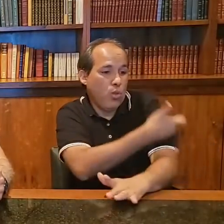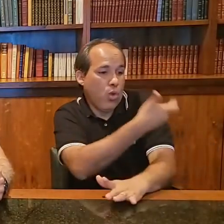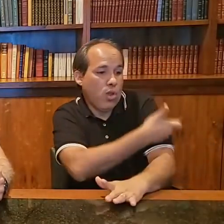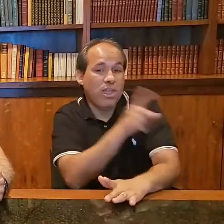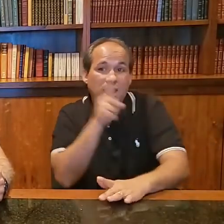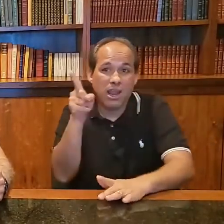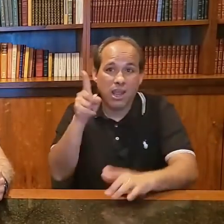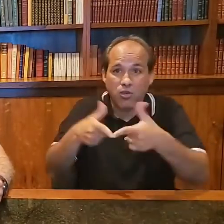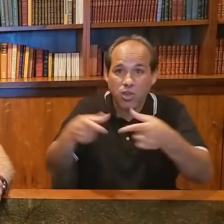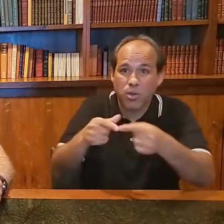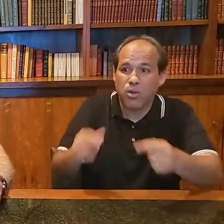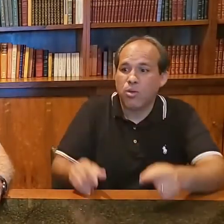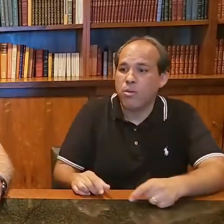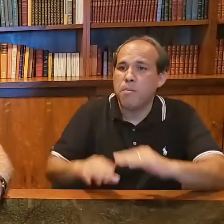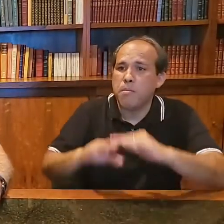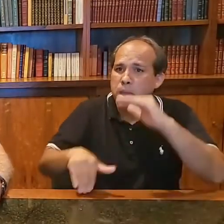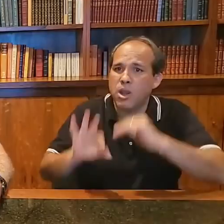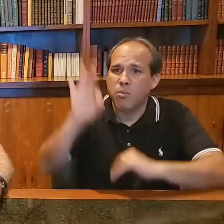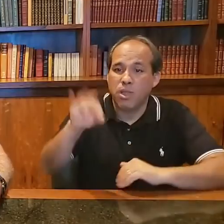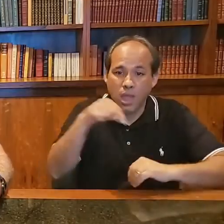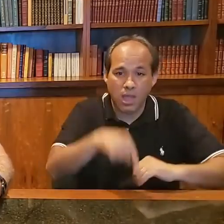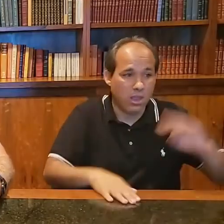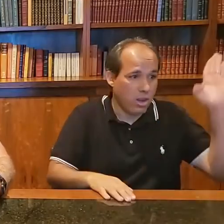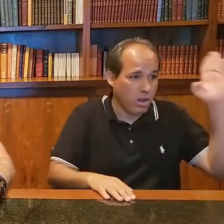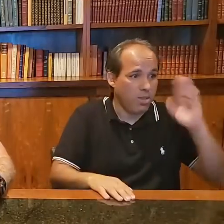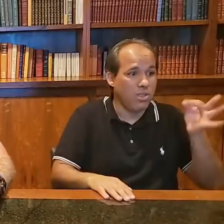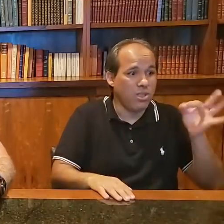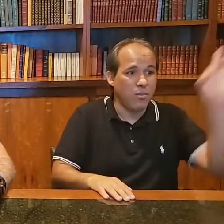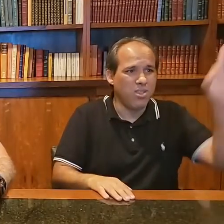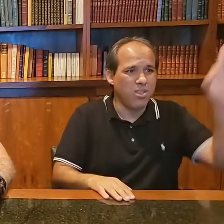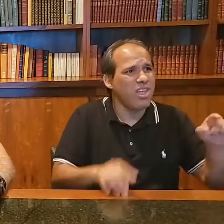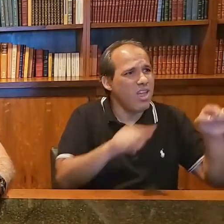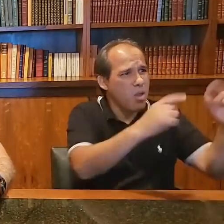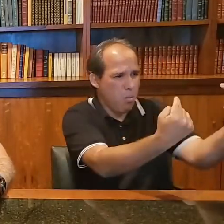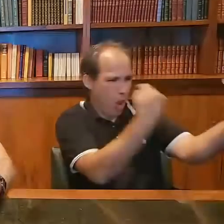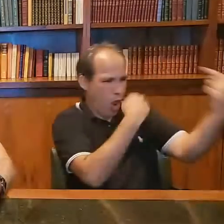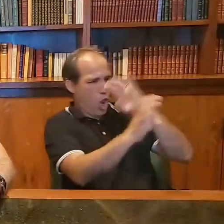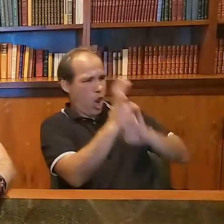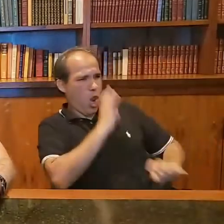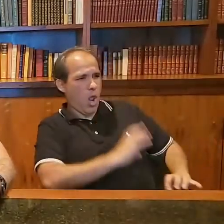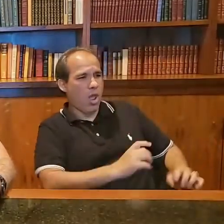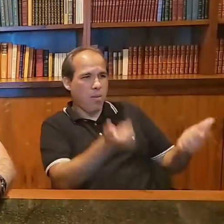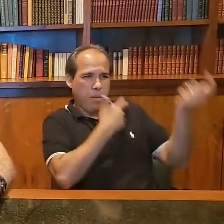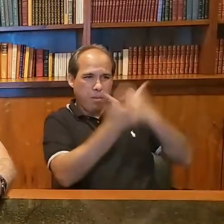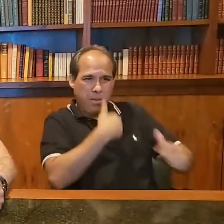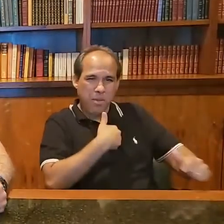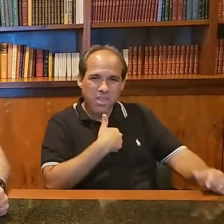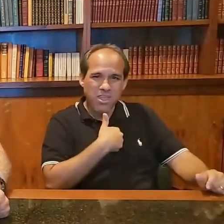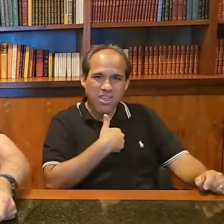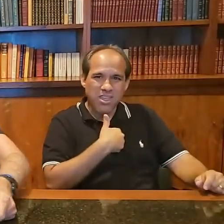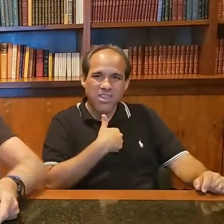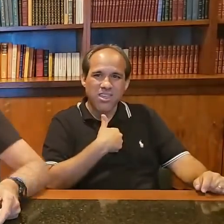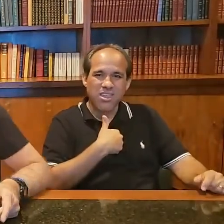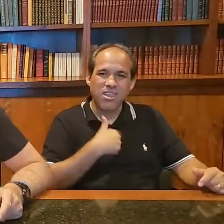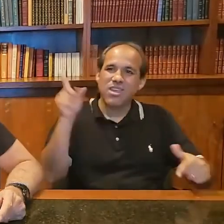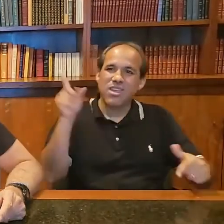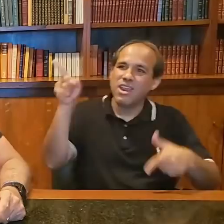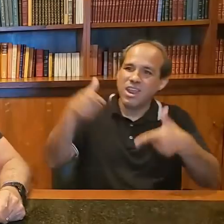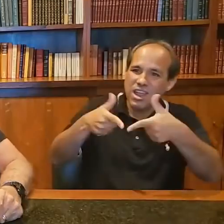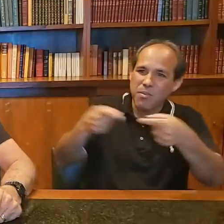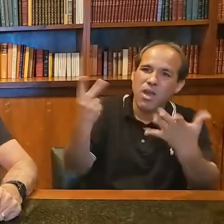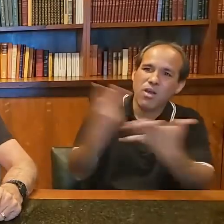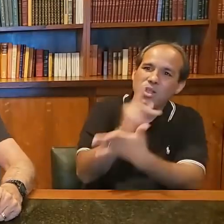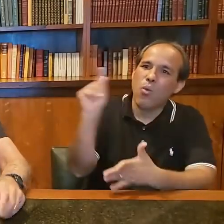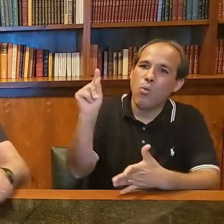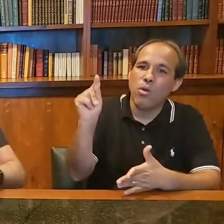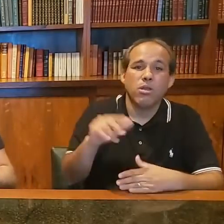10%. Ou o pessoal ainda desce além de mim. Agora, o que está acontecendo no Japão? Um cara me disse agora há pouco aqui, vou deixar